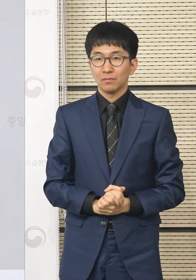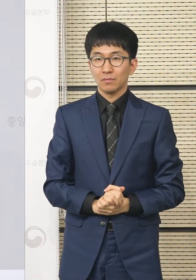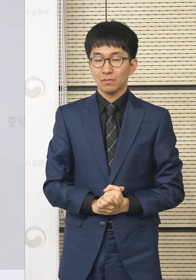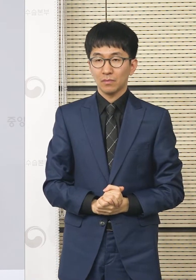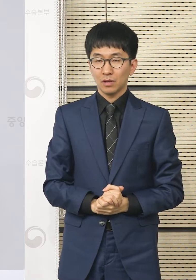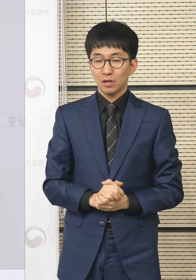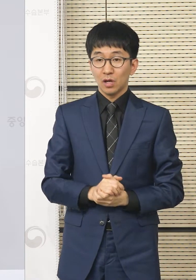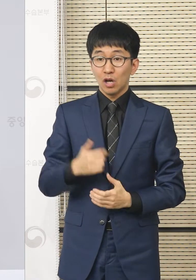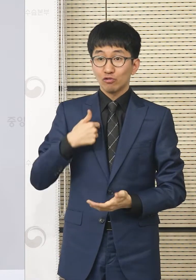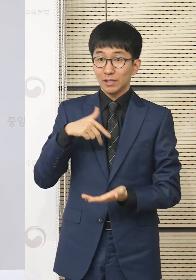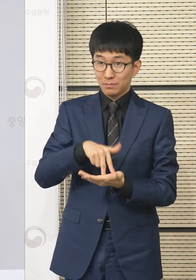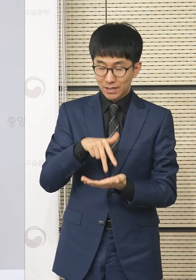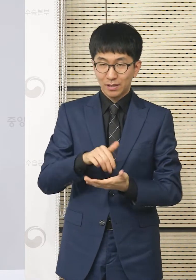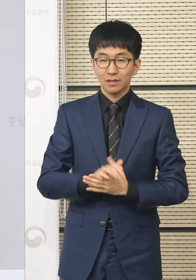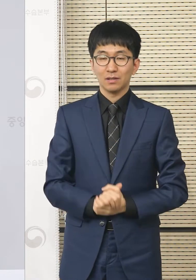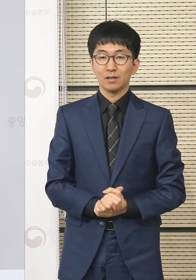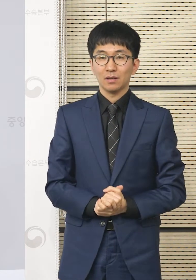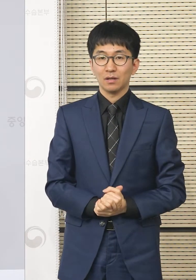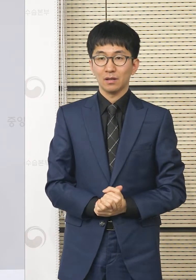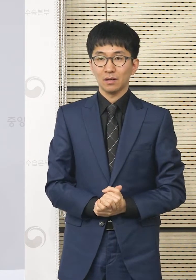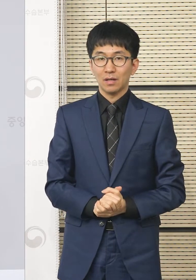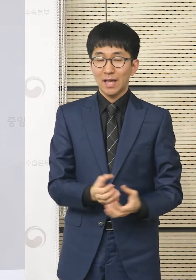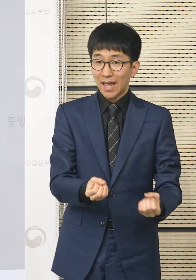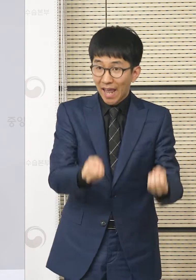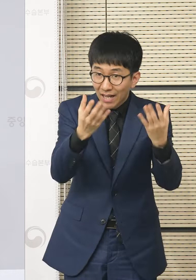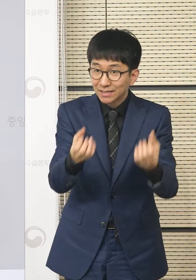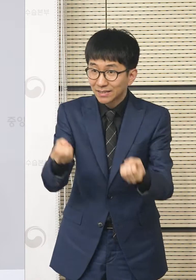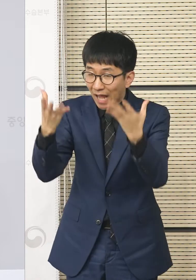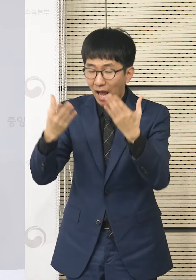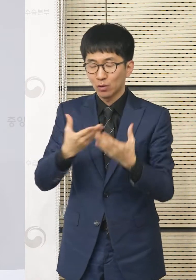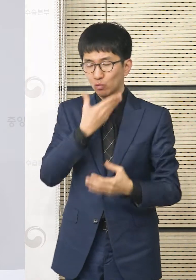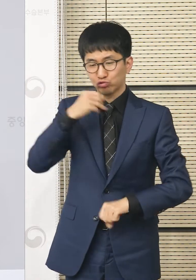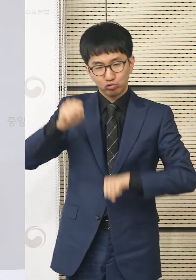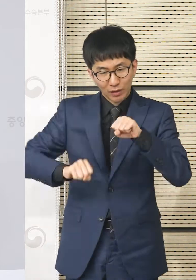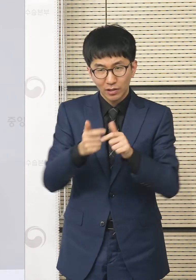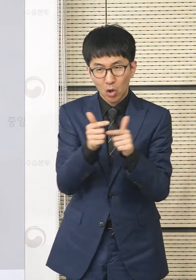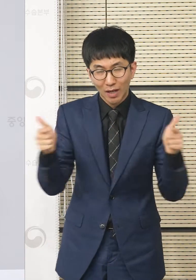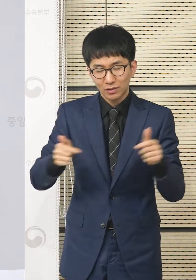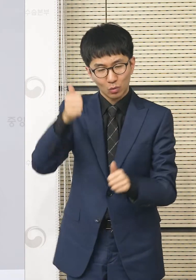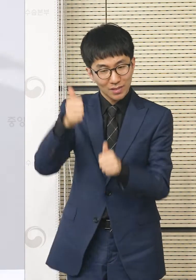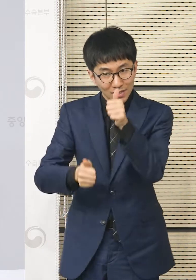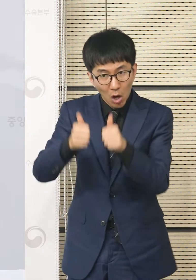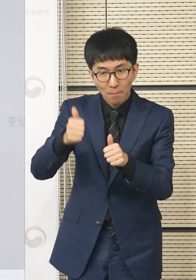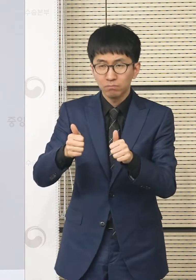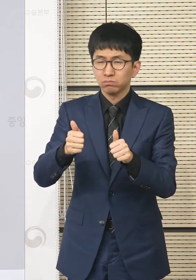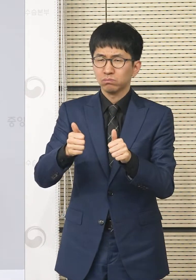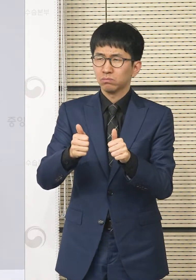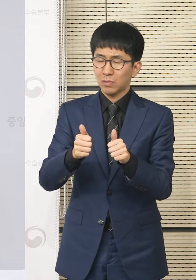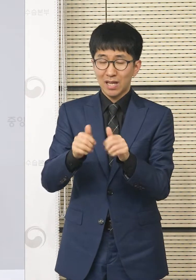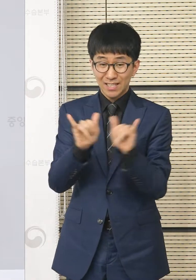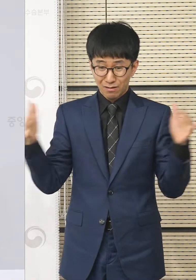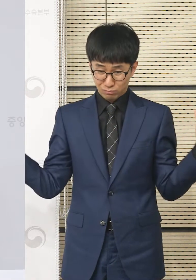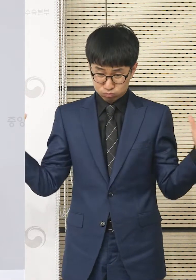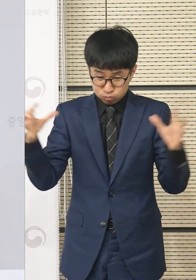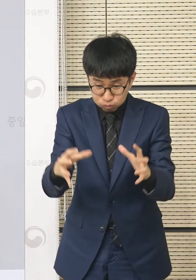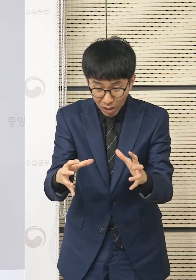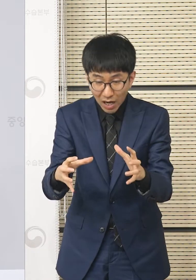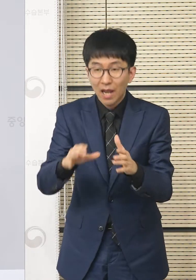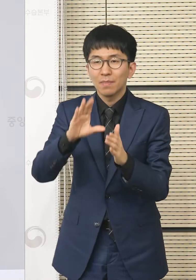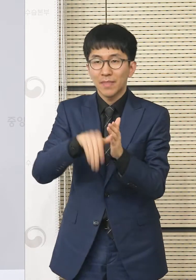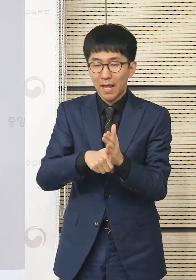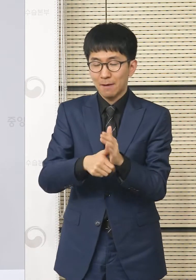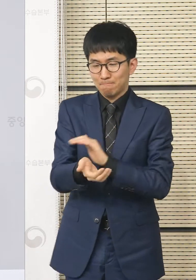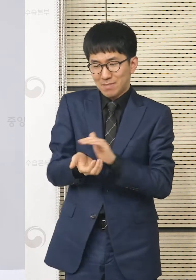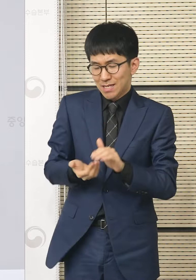중수본과 방대본은 공동으로 대규모 행사나 축제, 시험과 같은 집단 행사를 개최할